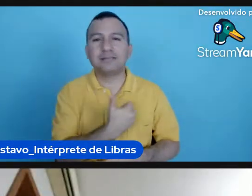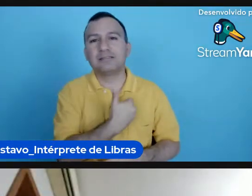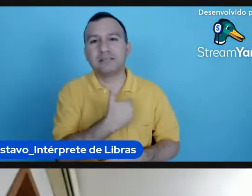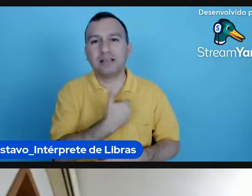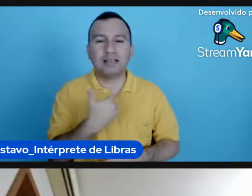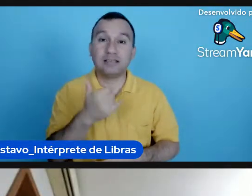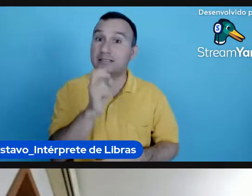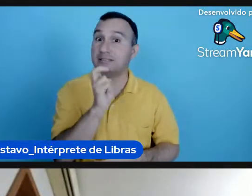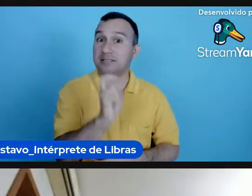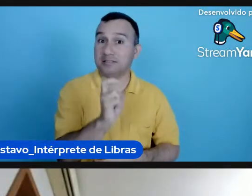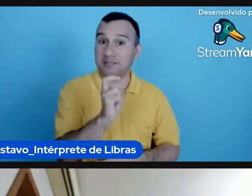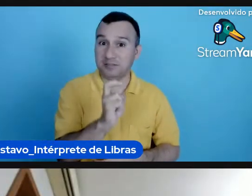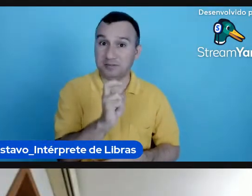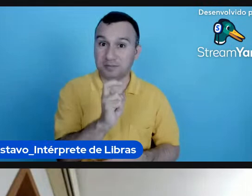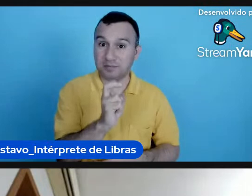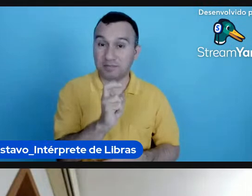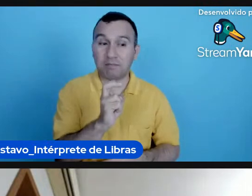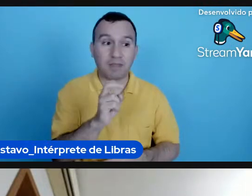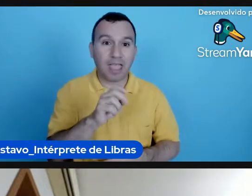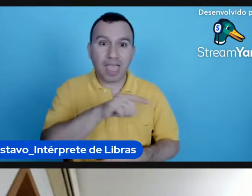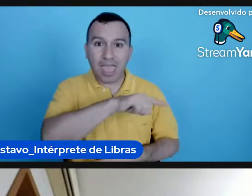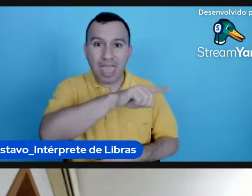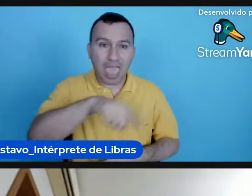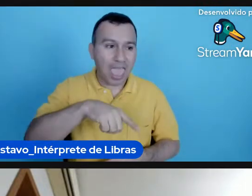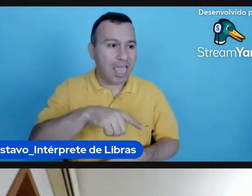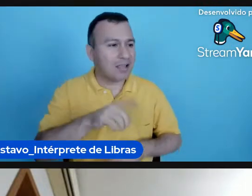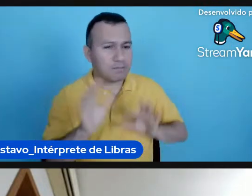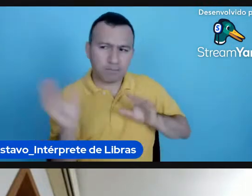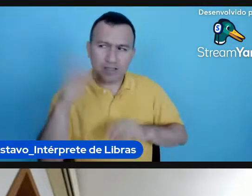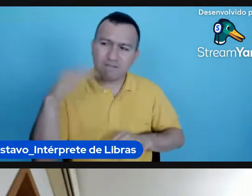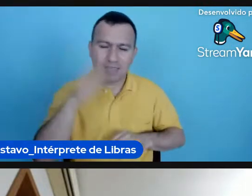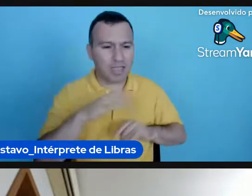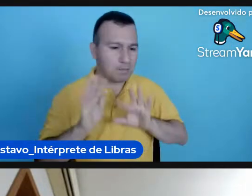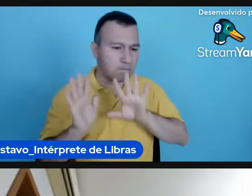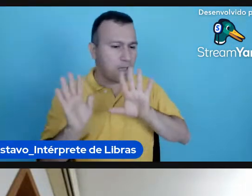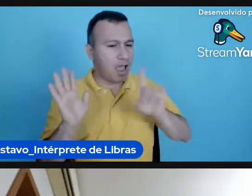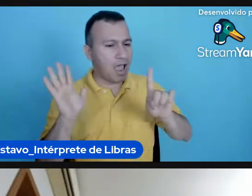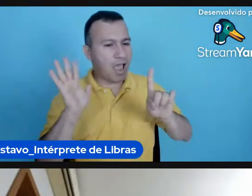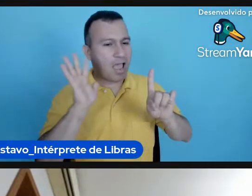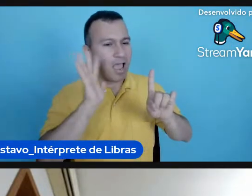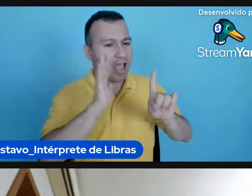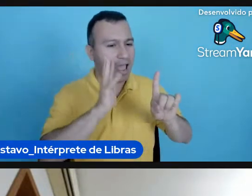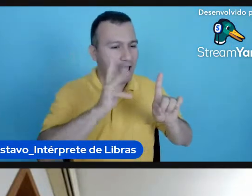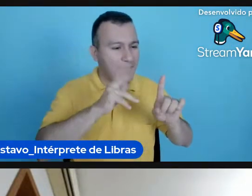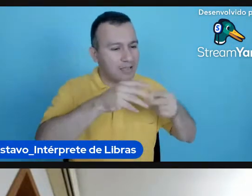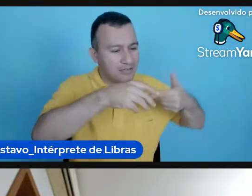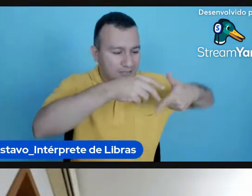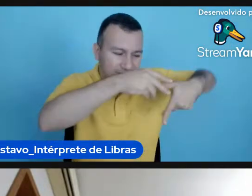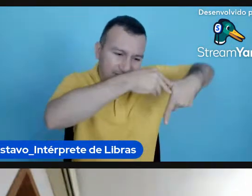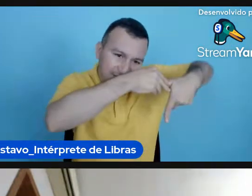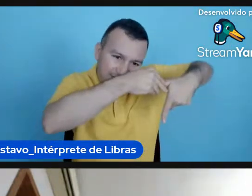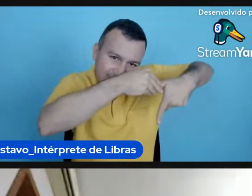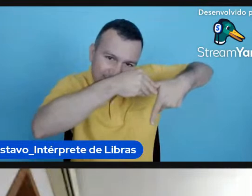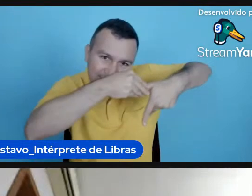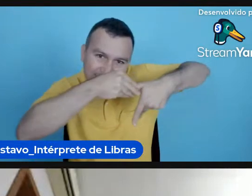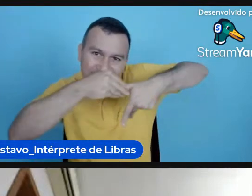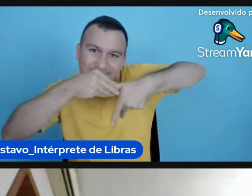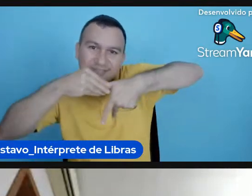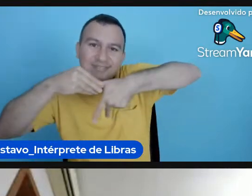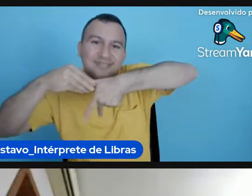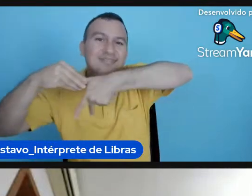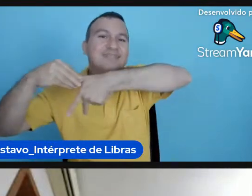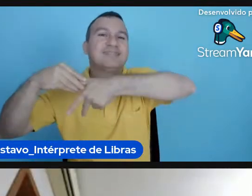crianças traziam ela para a roda, as crianças convidavam, pegavam na mãozinha, né? E chegou no final do